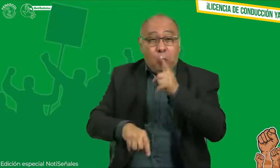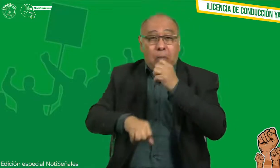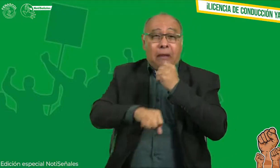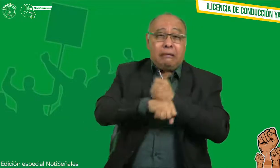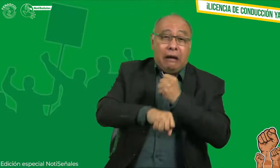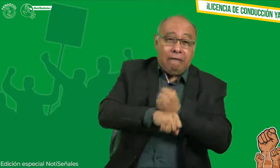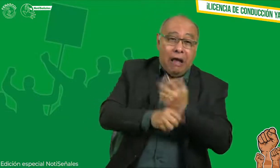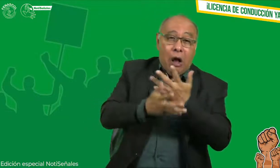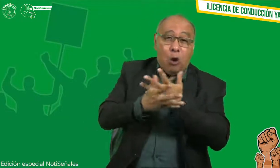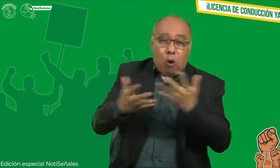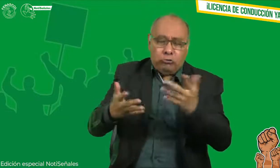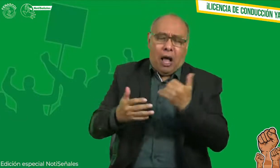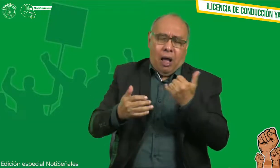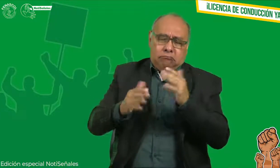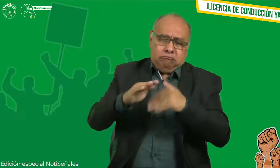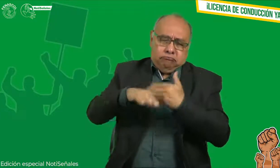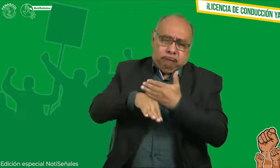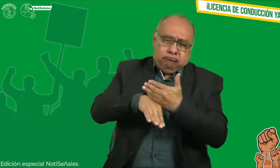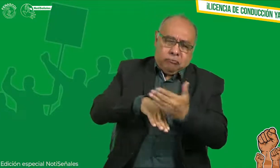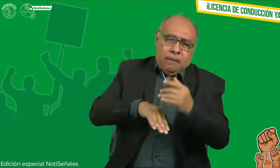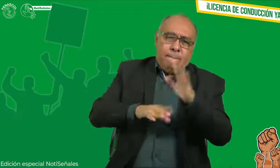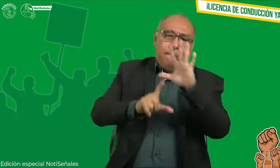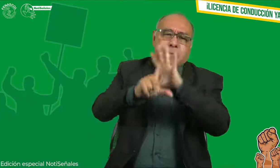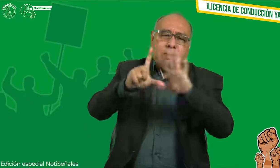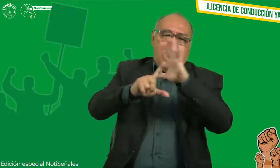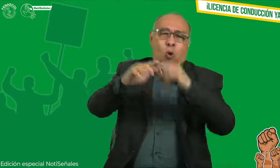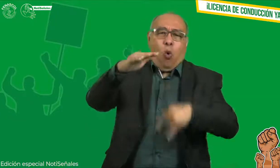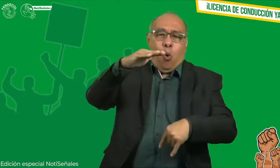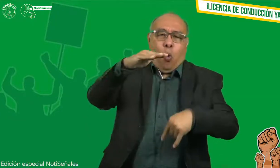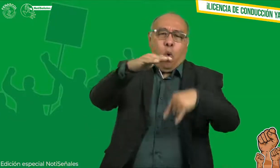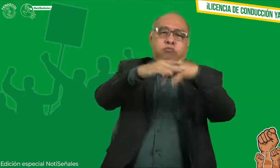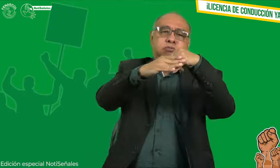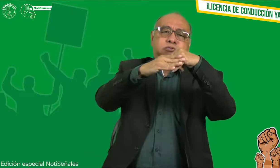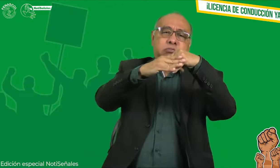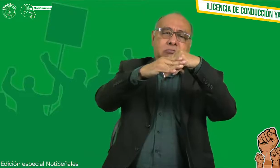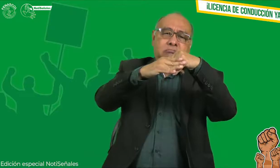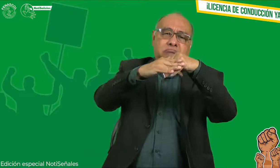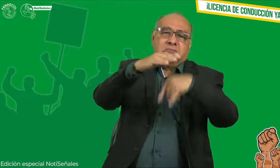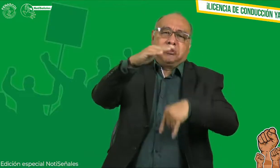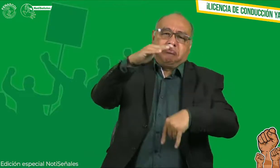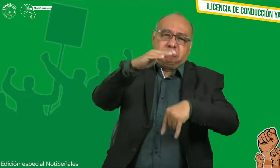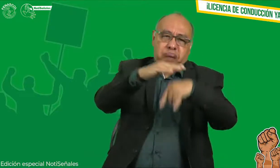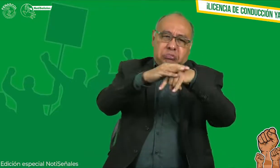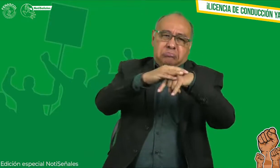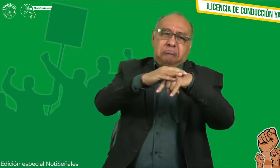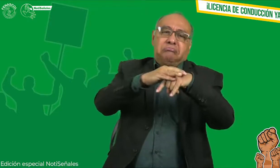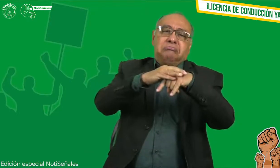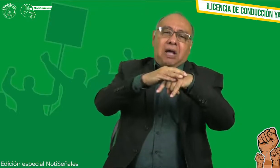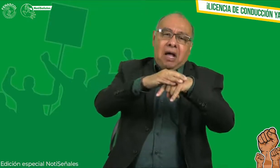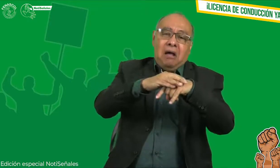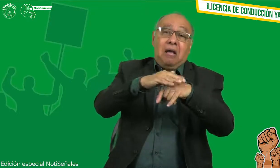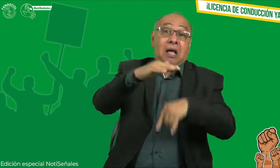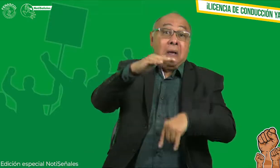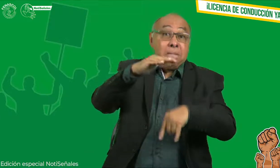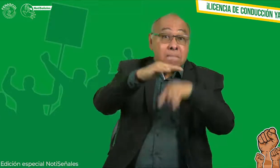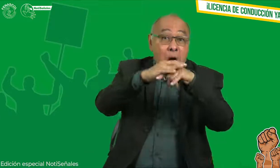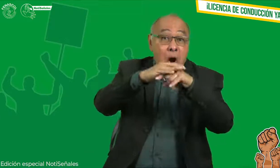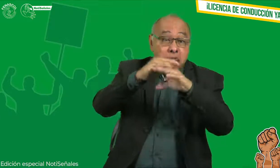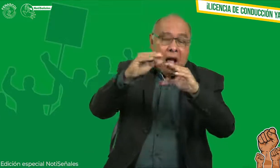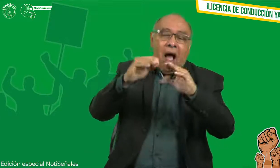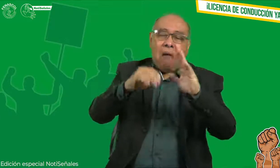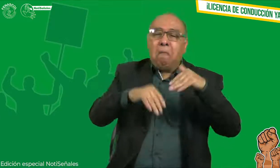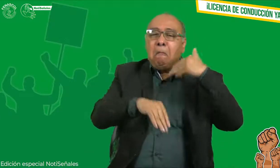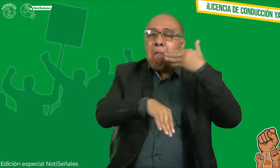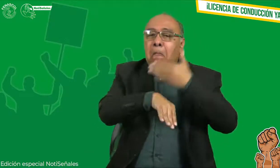y la licencia de transporte público. Gracias a las 350 personas que se han conectado con nosotros hoy.